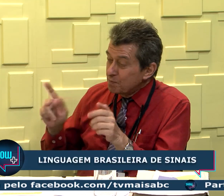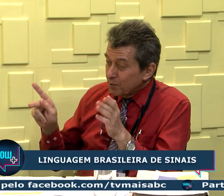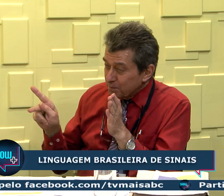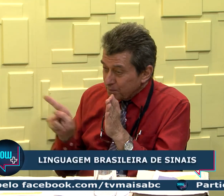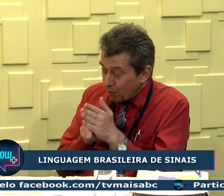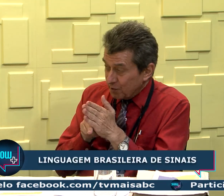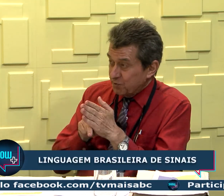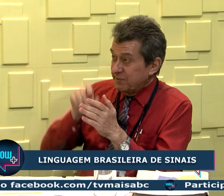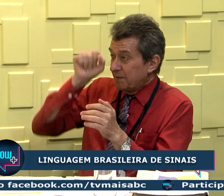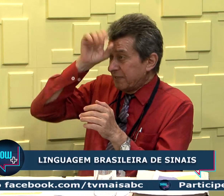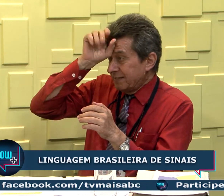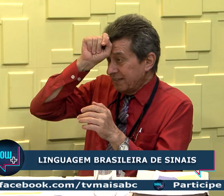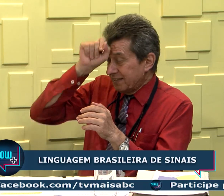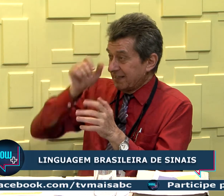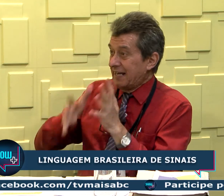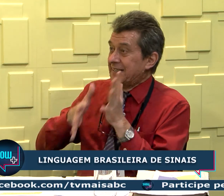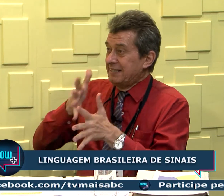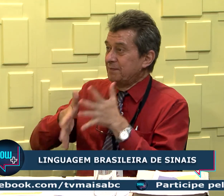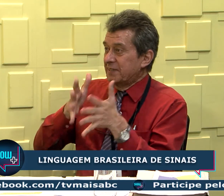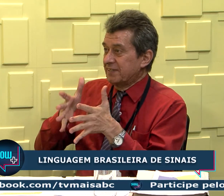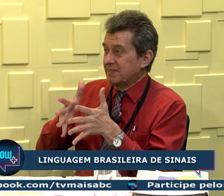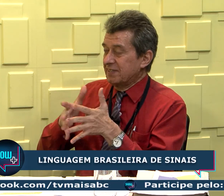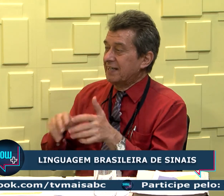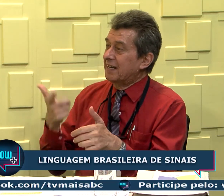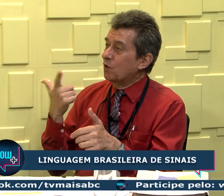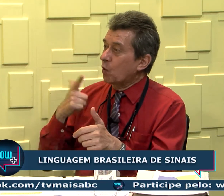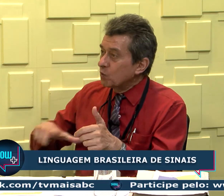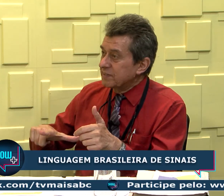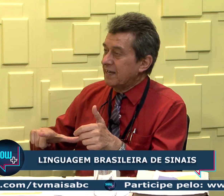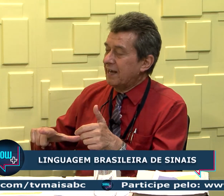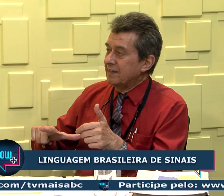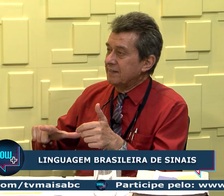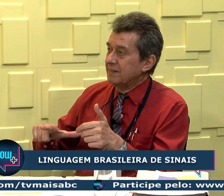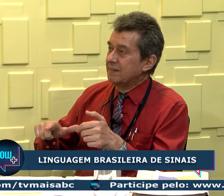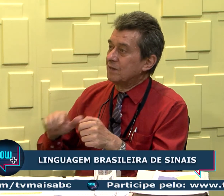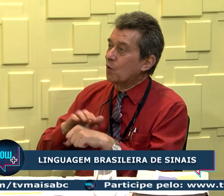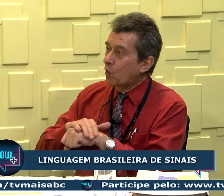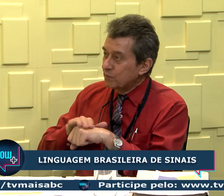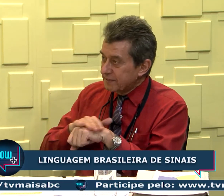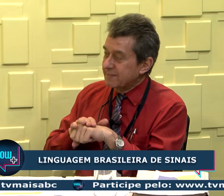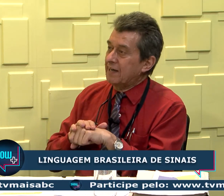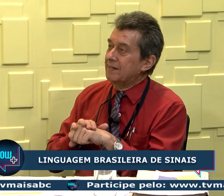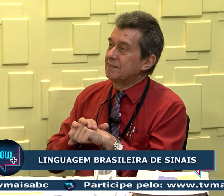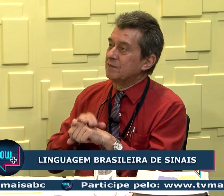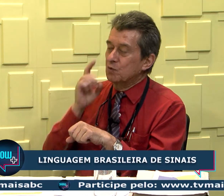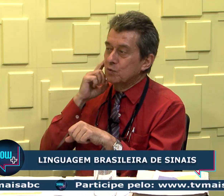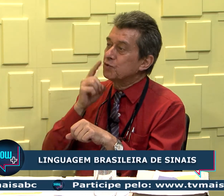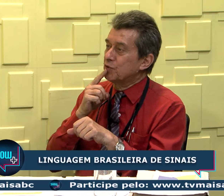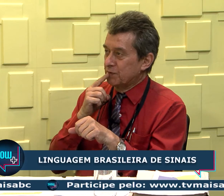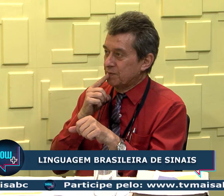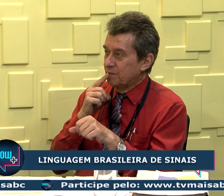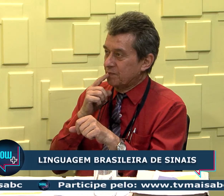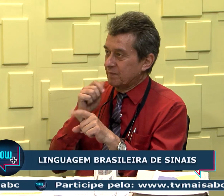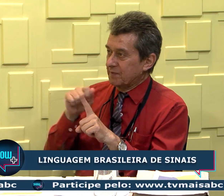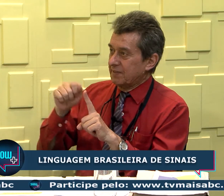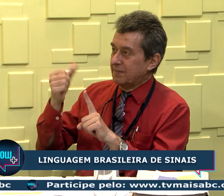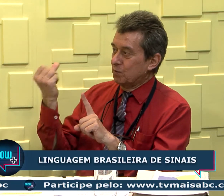propósito de aprender libras ela consegue conversar com um surdo então